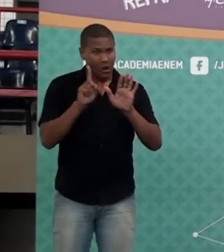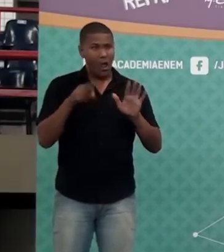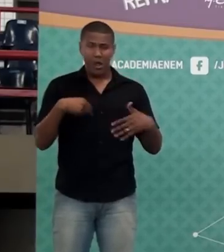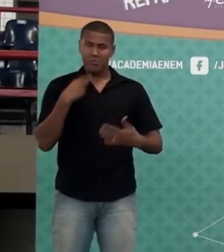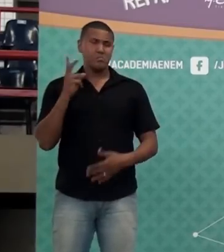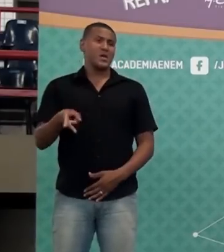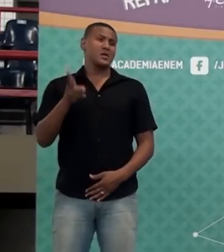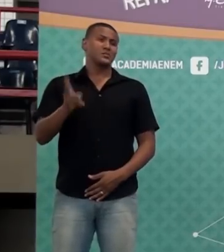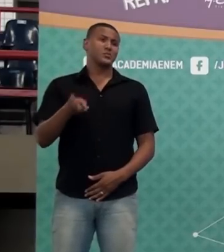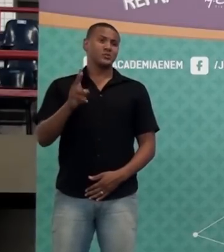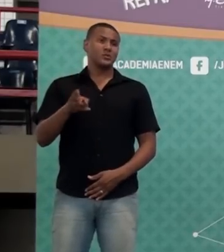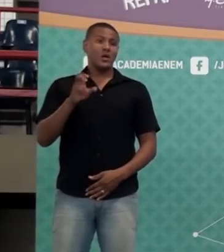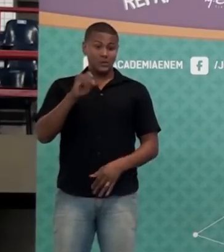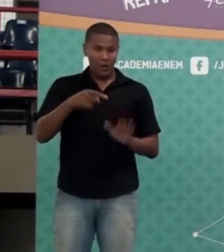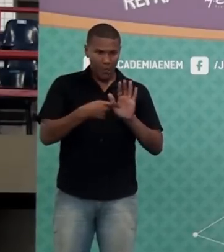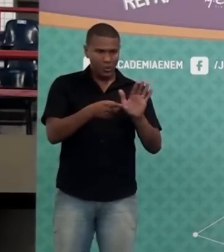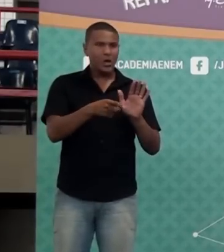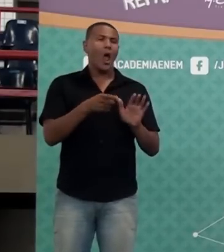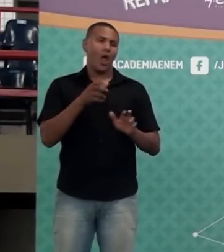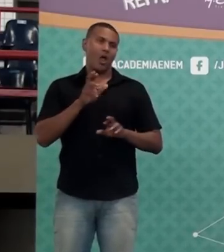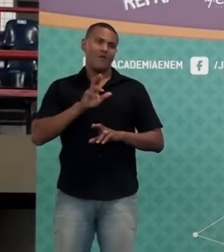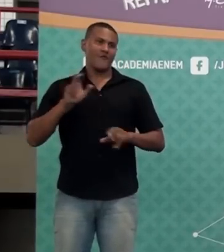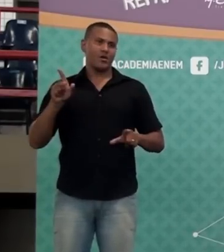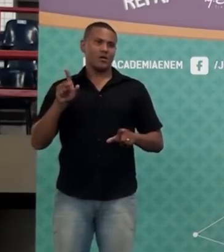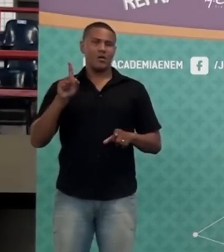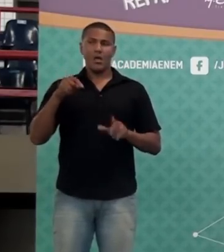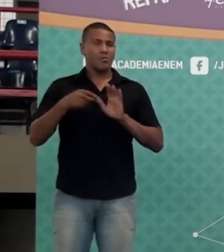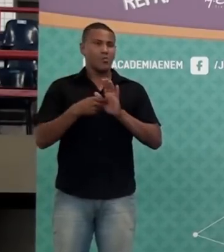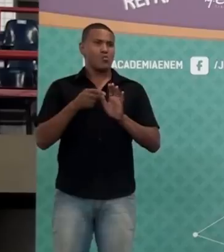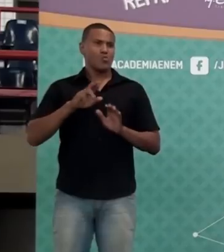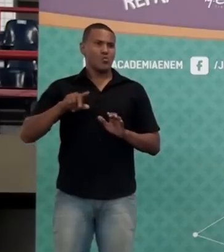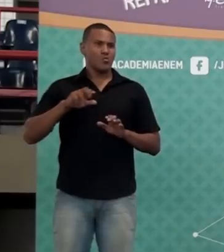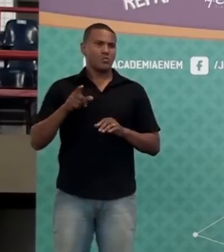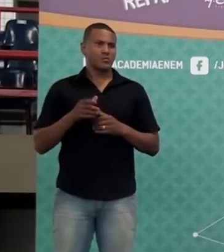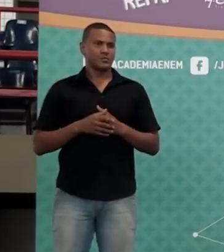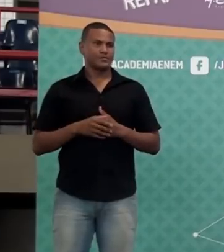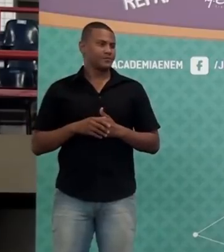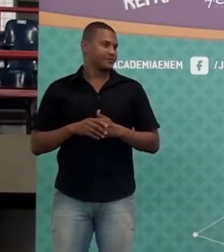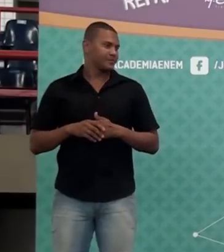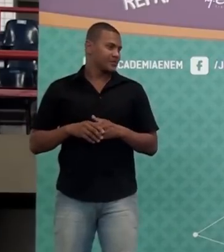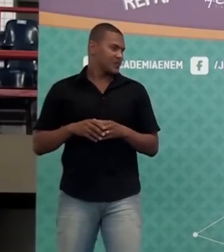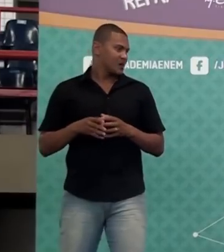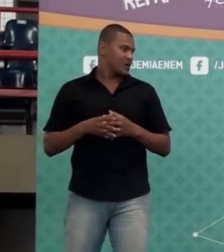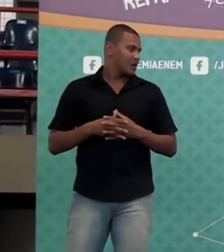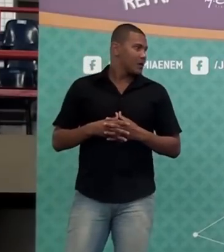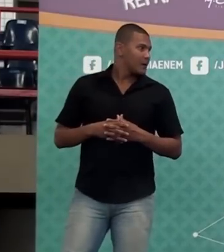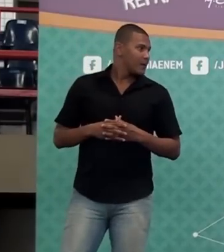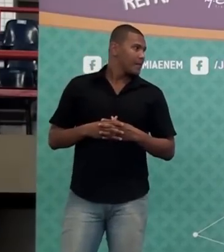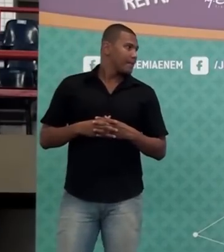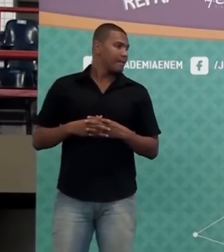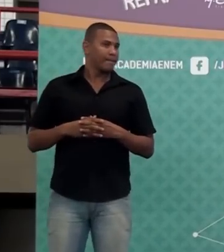composto. Guarda é verbo, roupa substantivo. Substantivo composto.